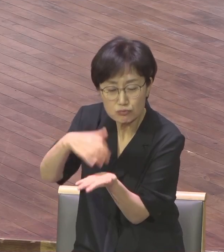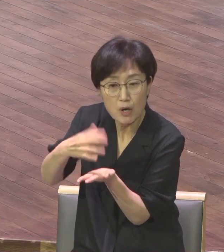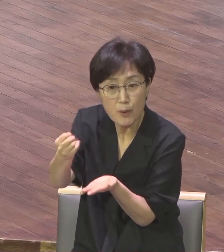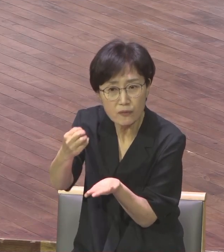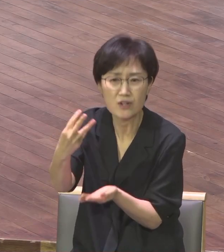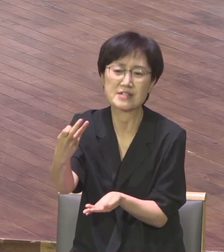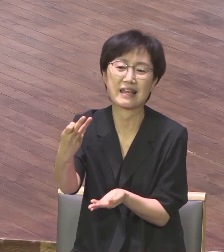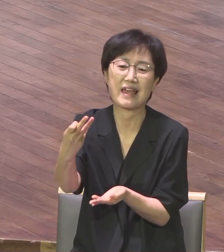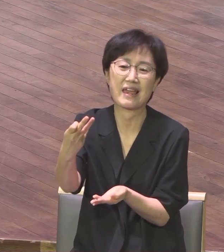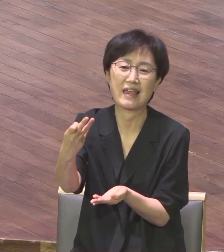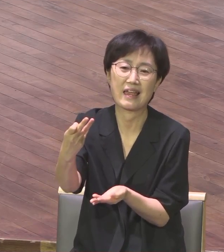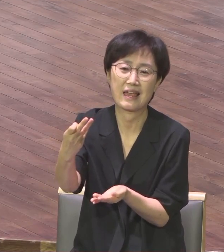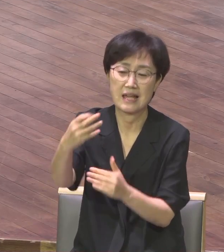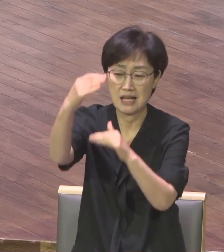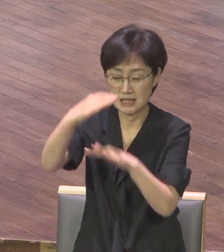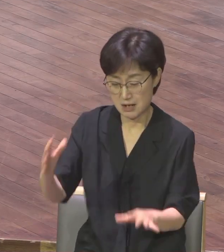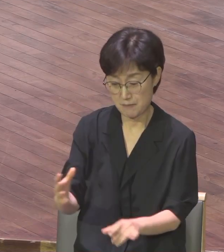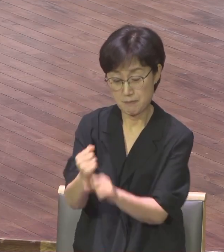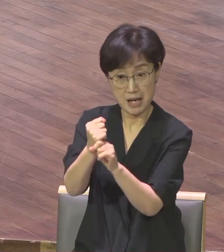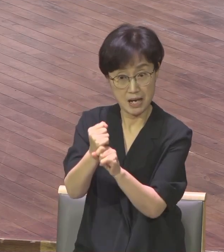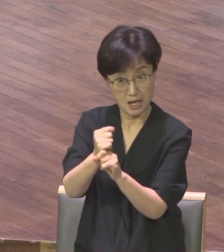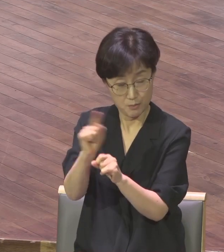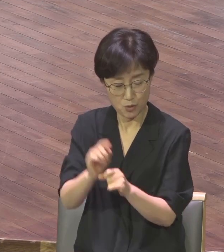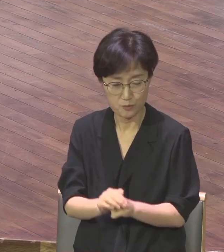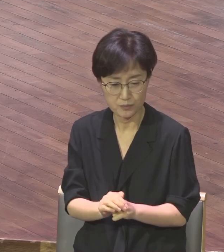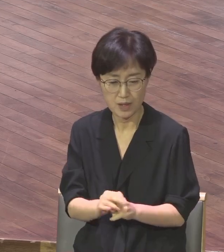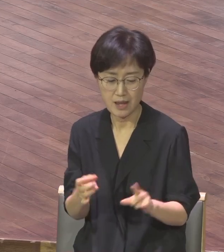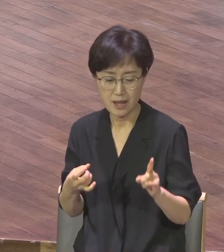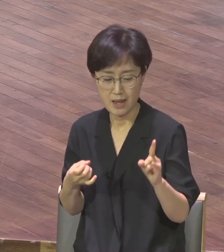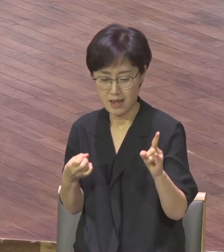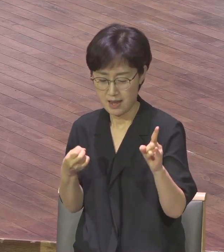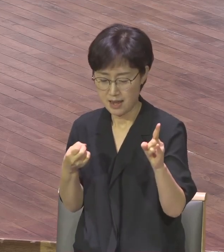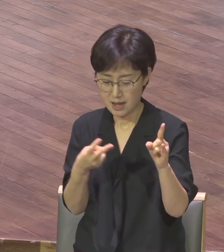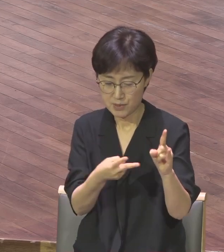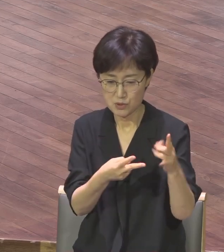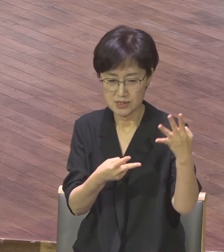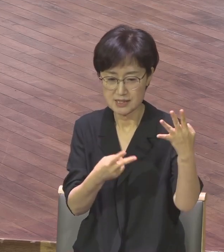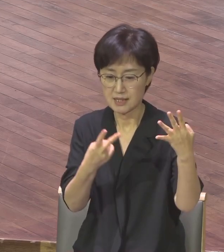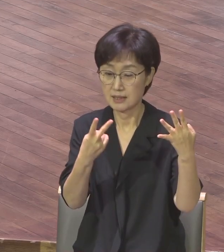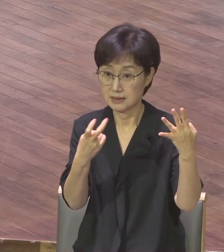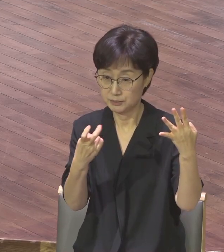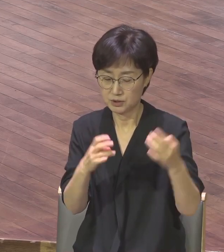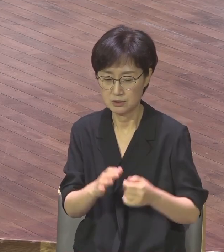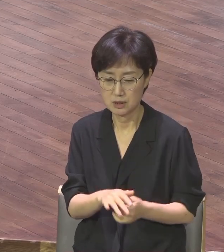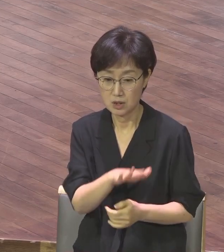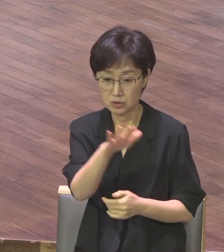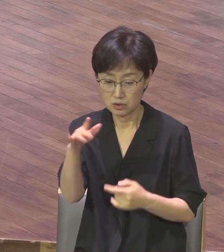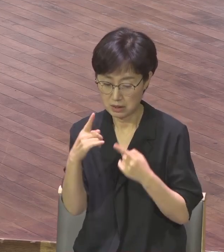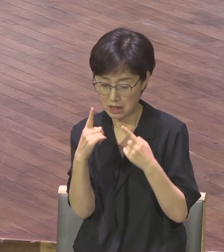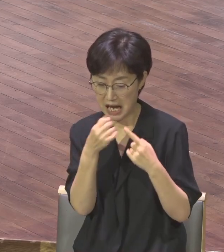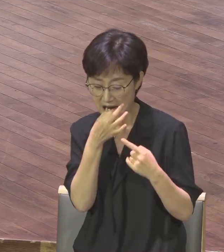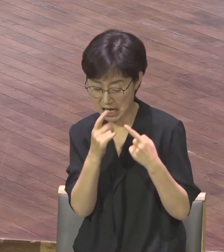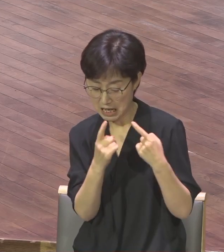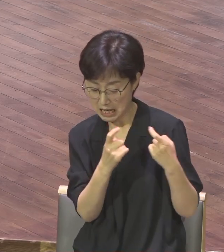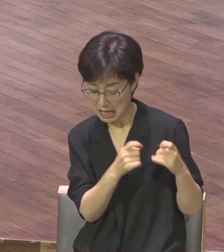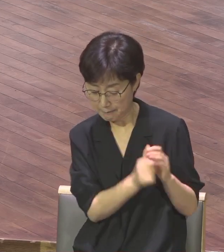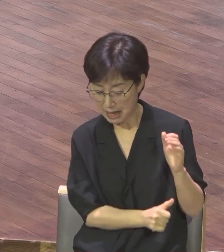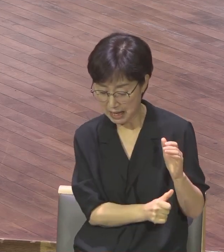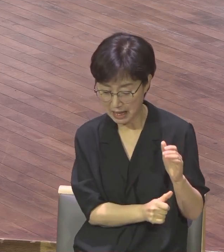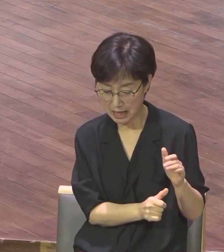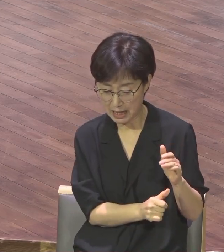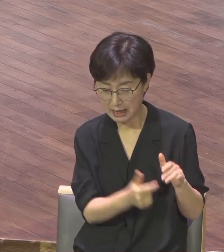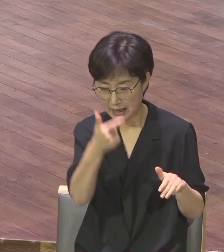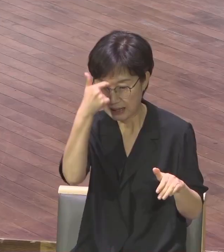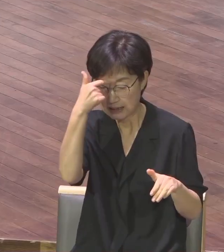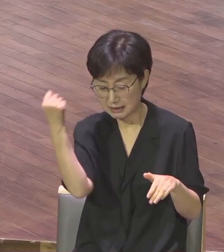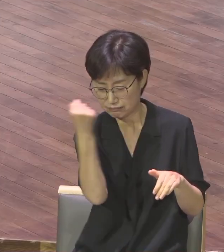삶을 강조하고 있어요. 에베소 4장 22절 24절에 보면 너희는 유혹의 욕심을 따라 썩어져가는 구습을